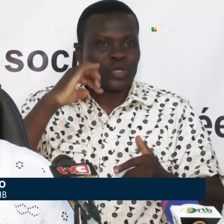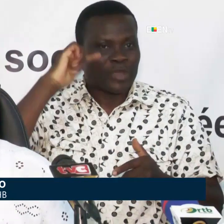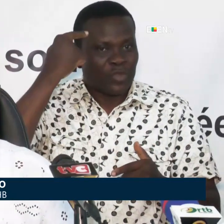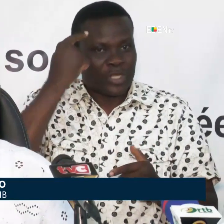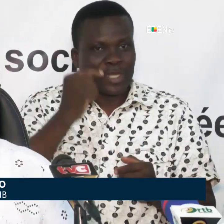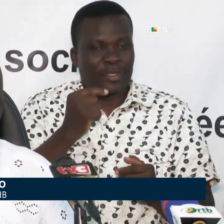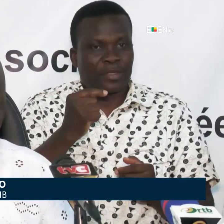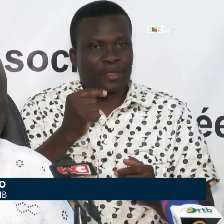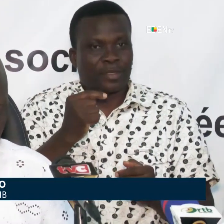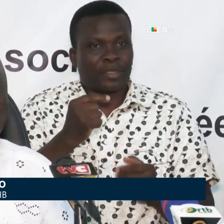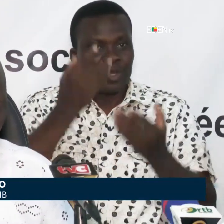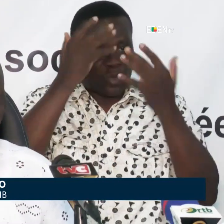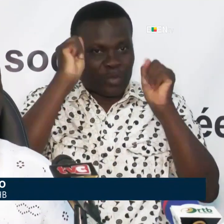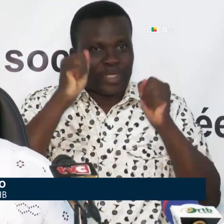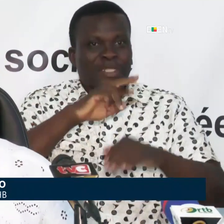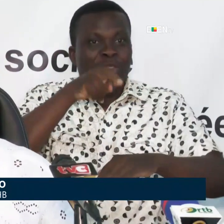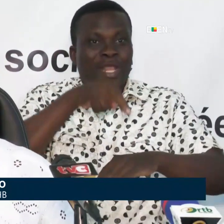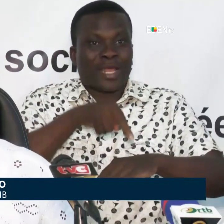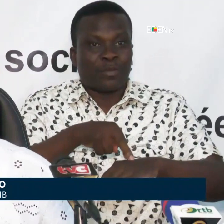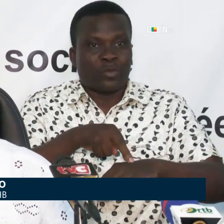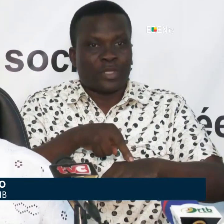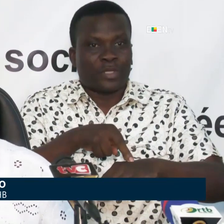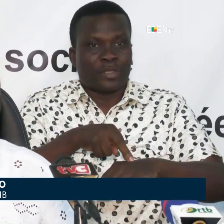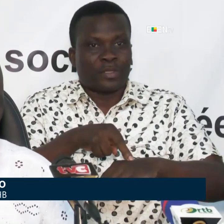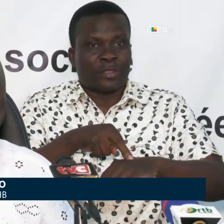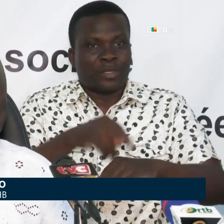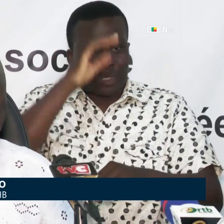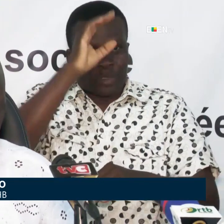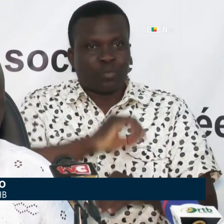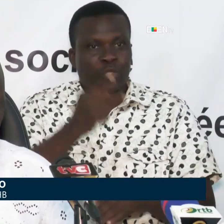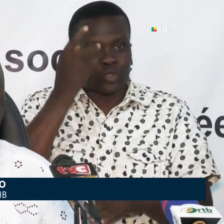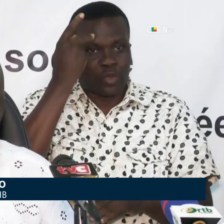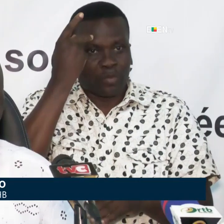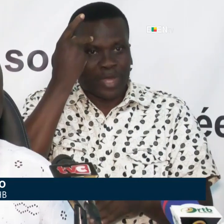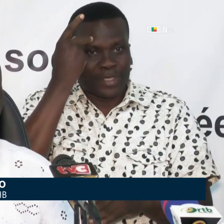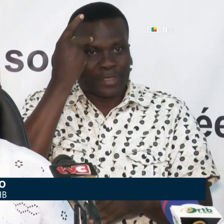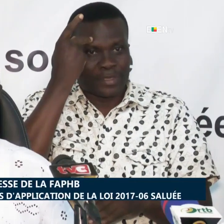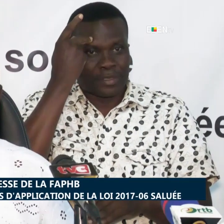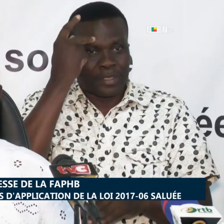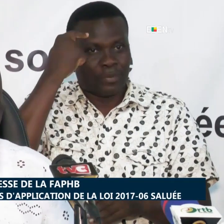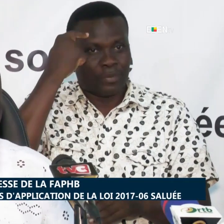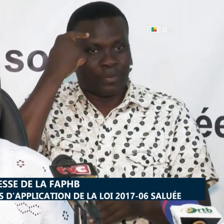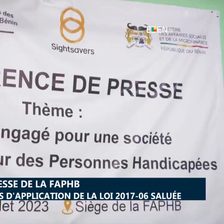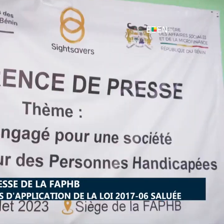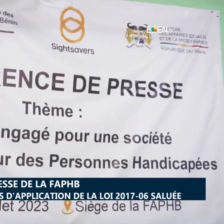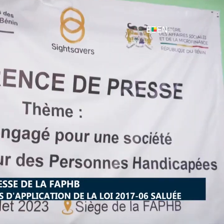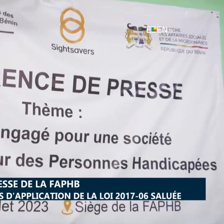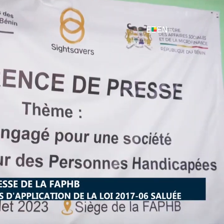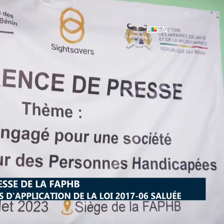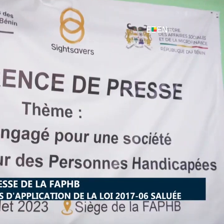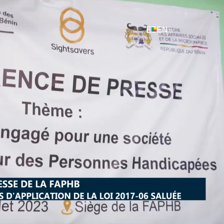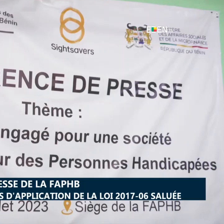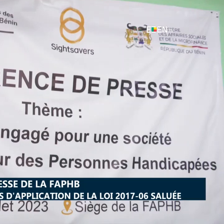l'État, le président de la République, M. Patrice Talon,